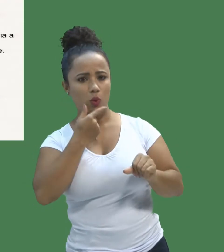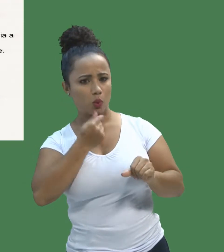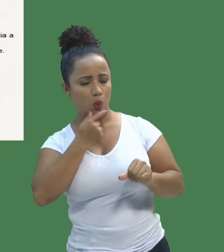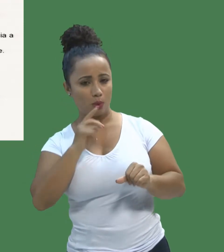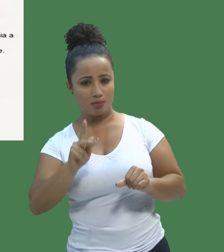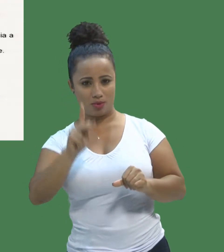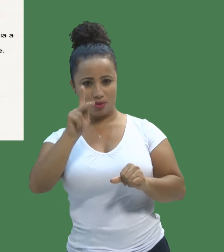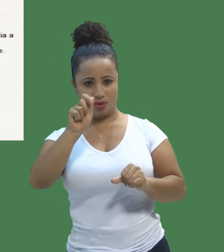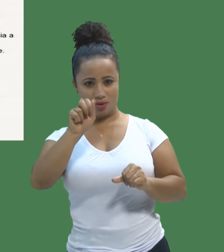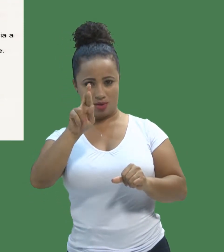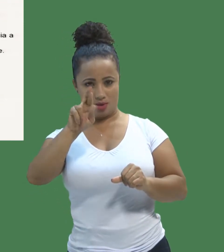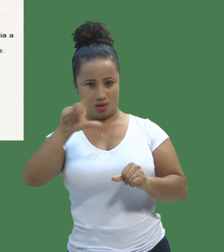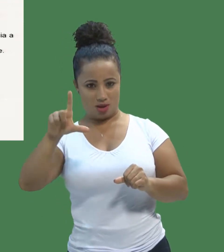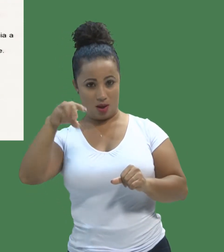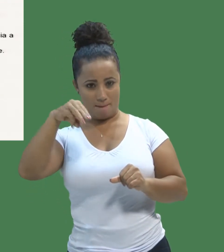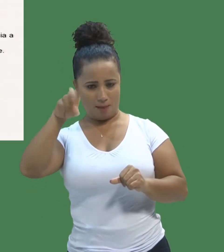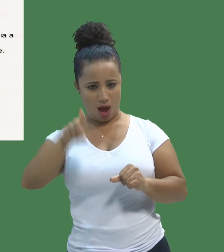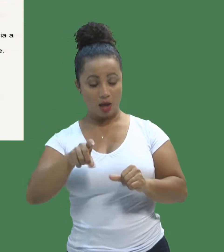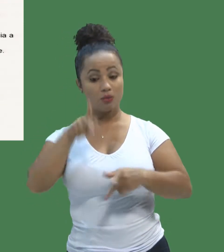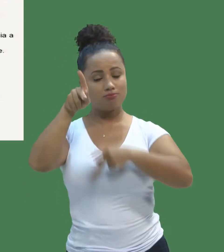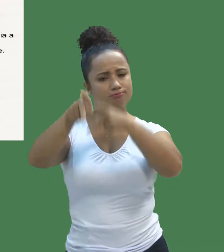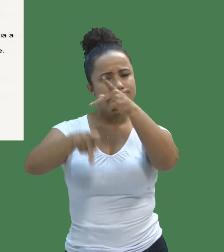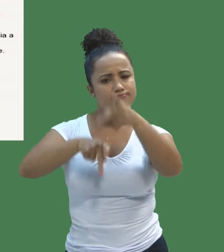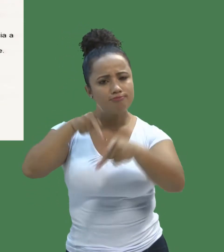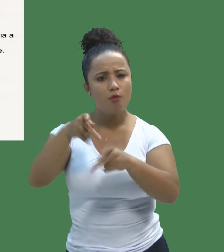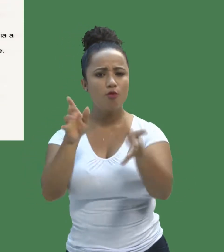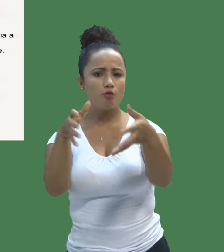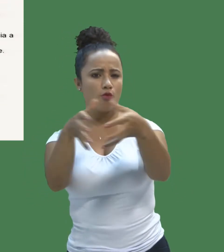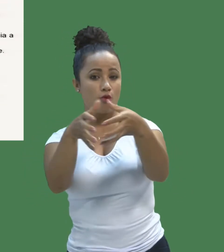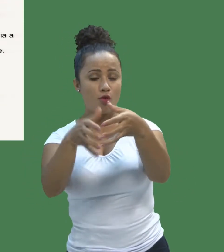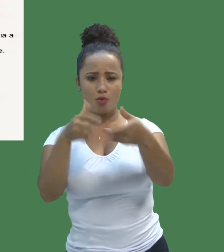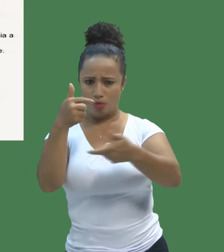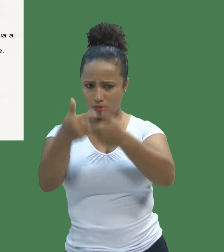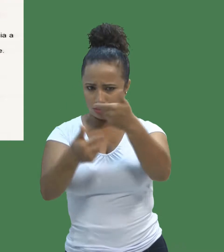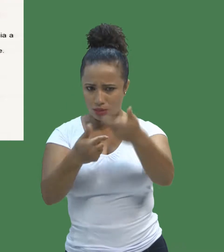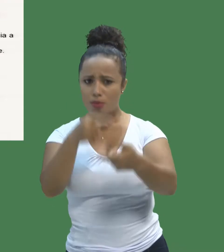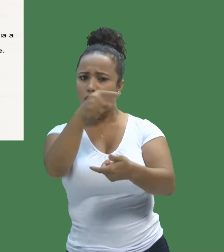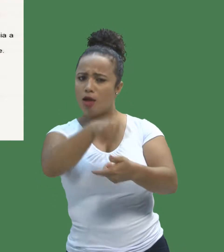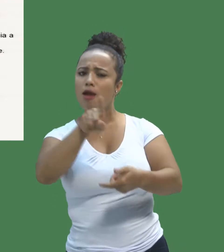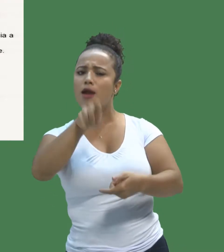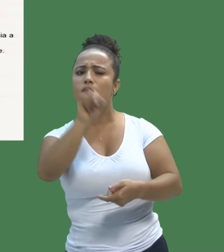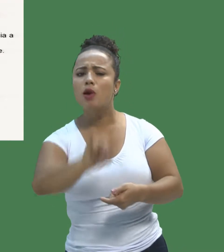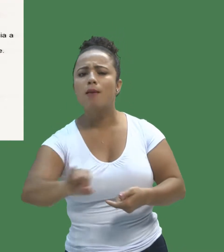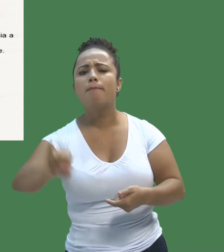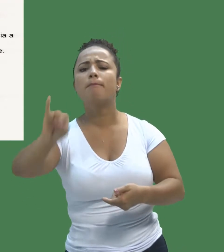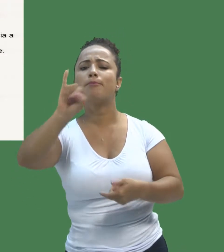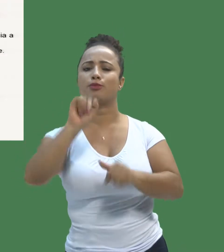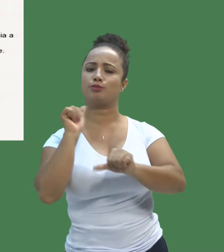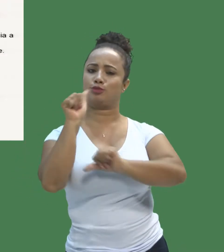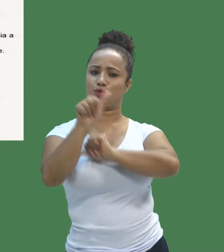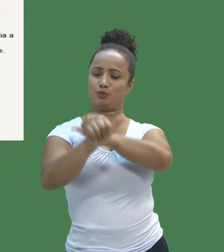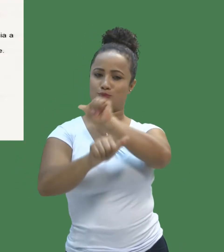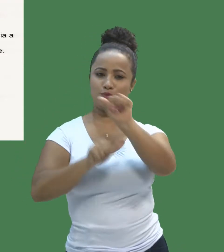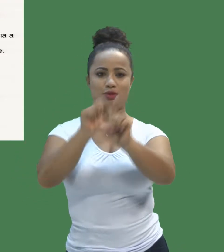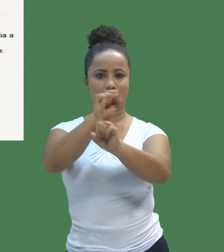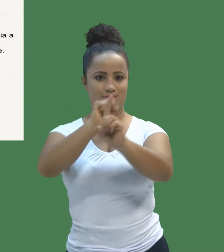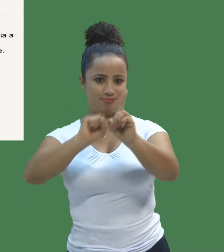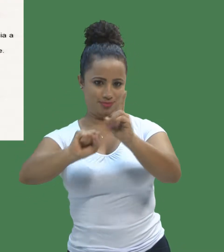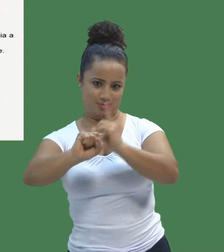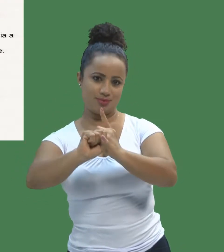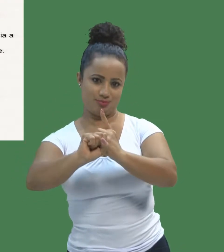motor da história de transformação social. O outro método de análise marxista